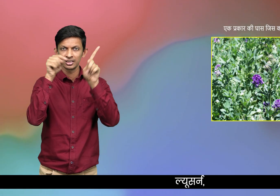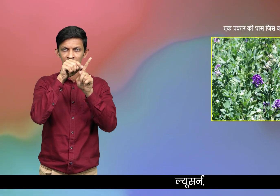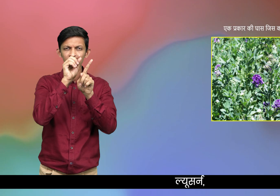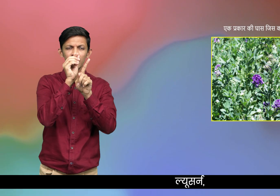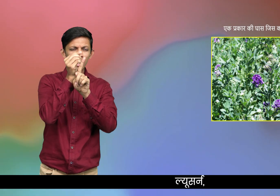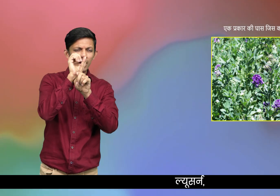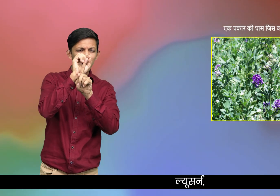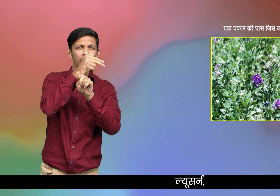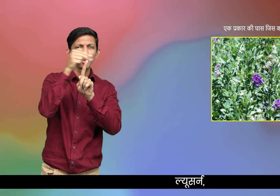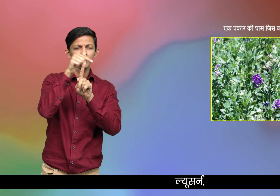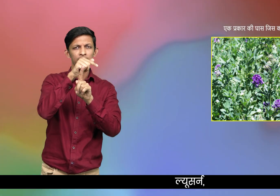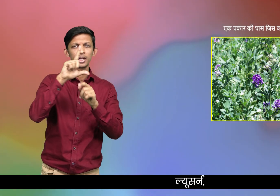ल्यूसर्न,